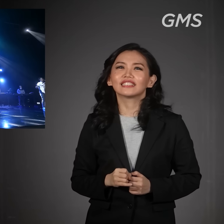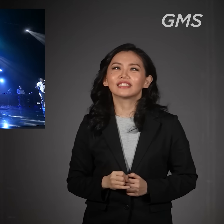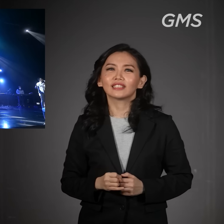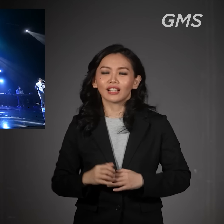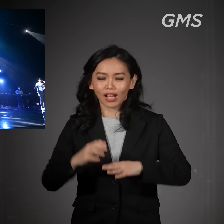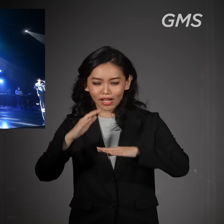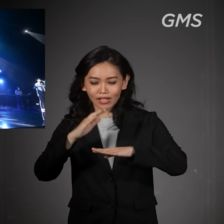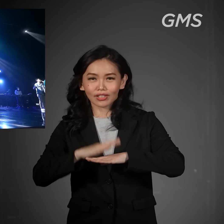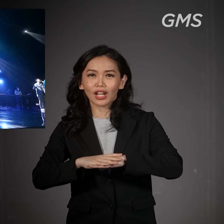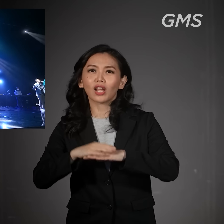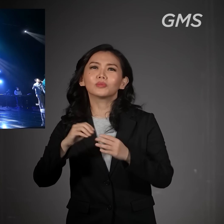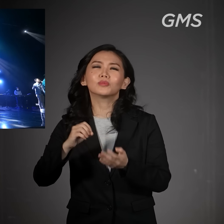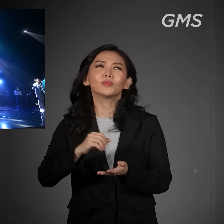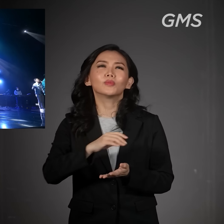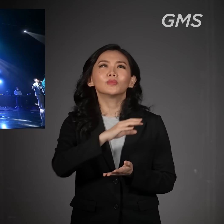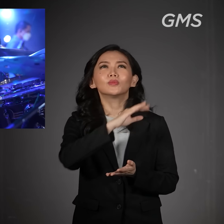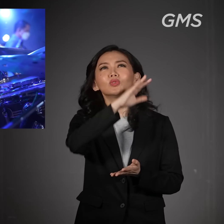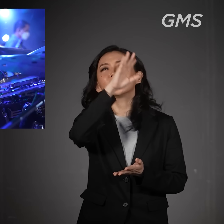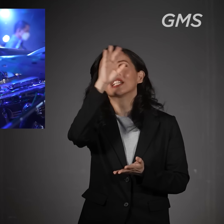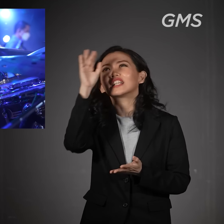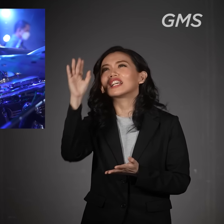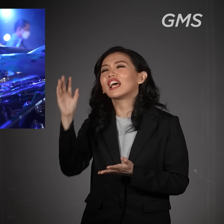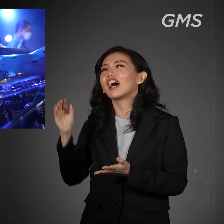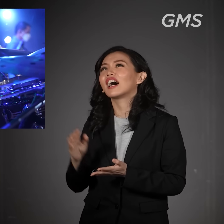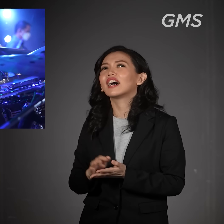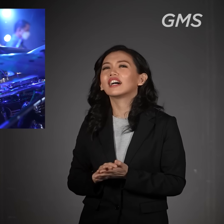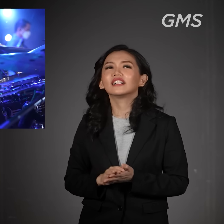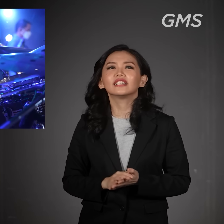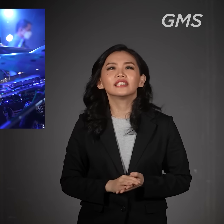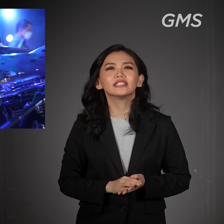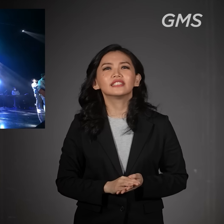dan mulia.